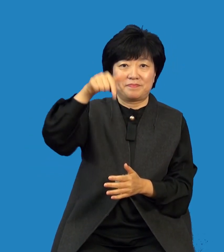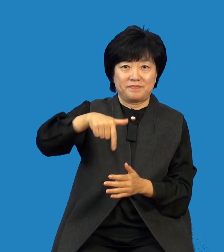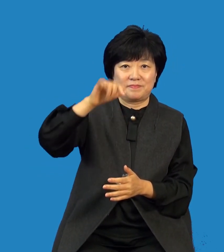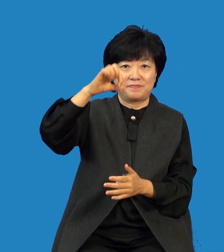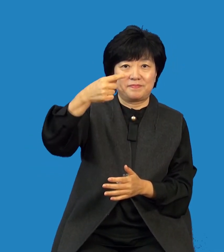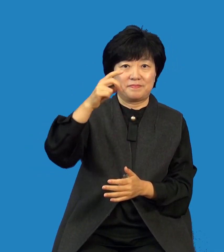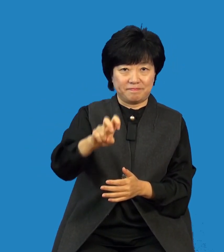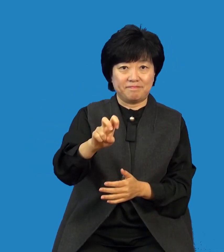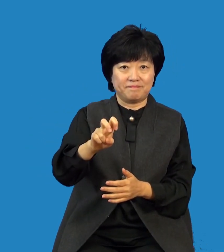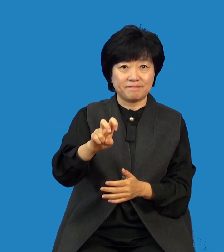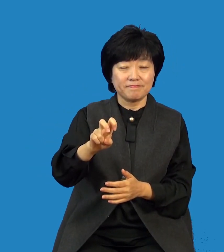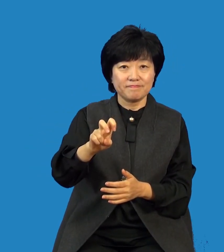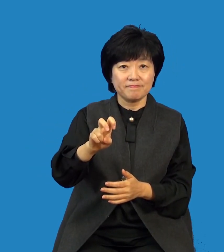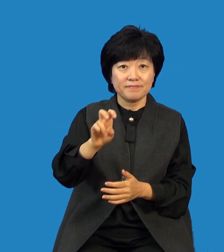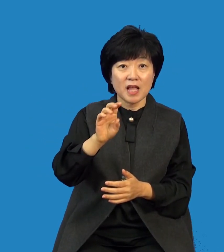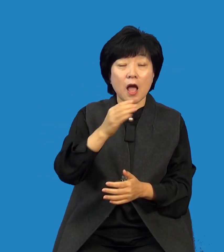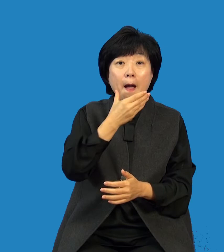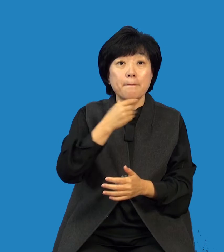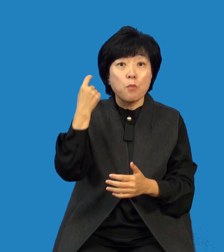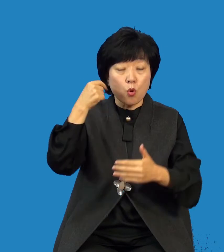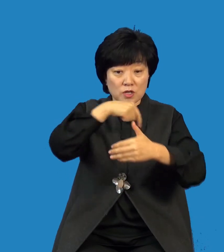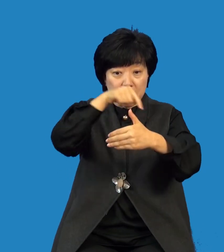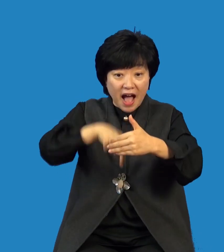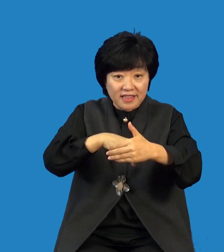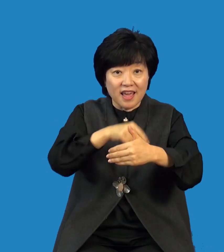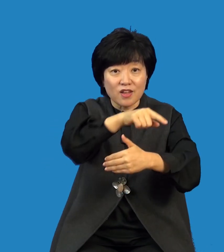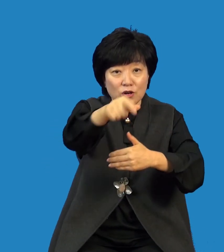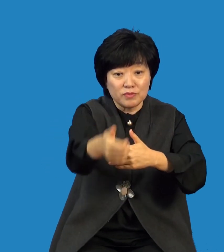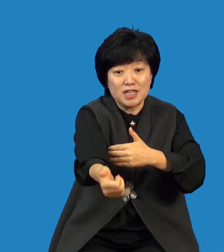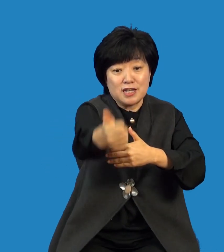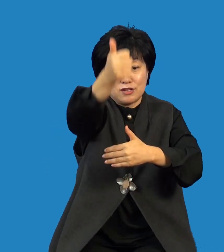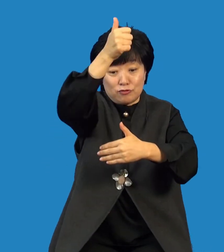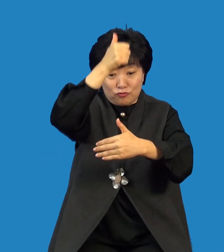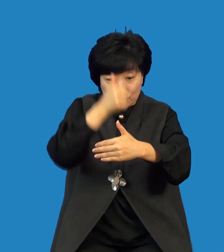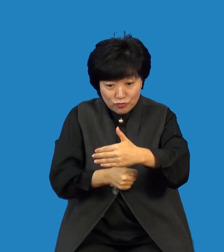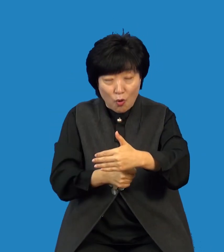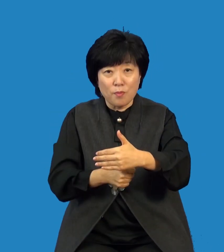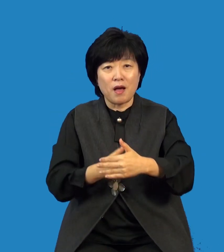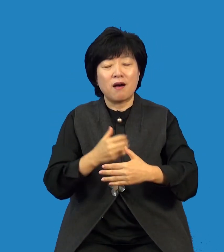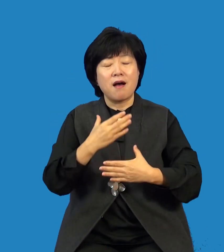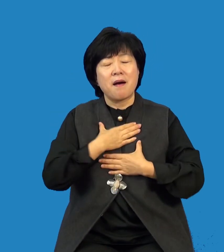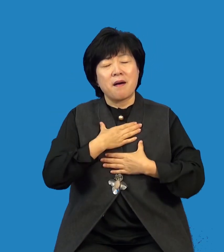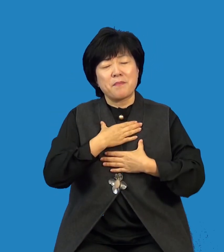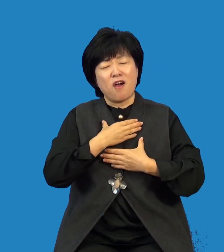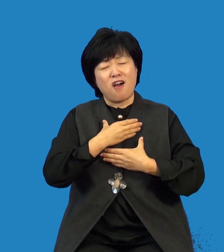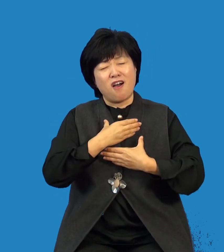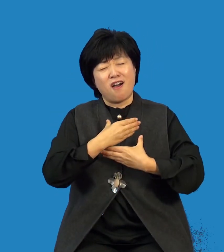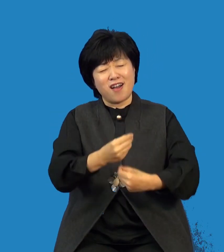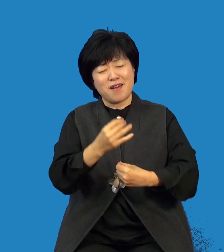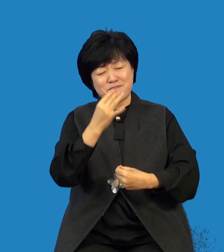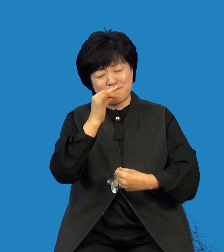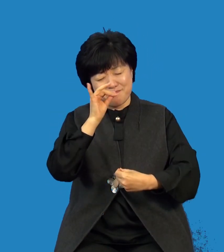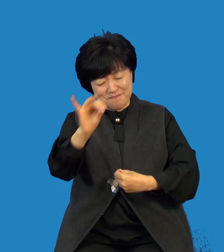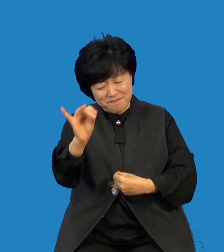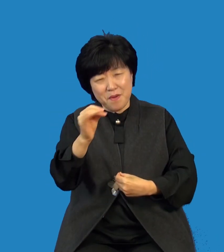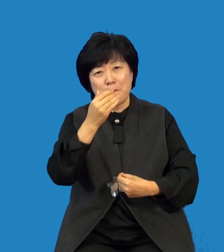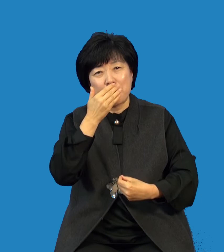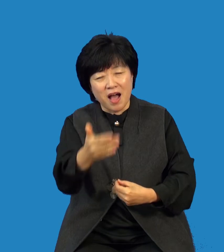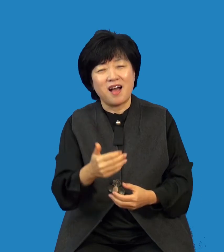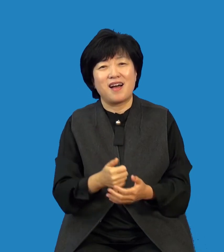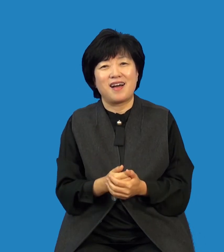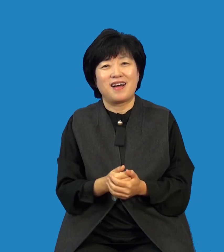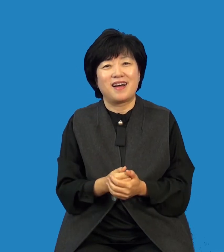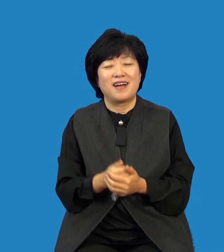안에 뭐가 일어나는 거예요? 평안을 누릴 수 있는 회복이 일어나는 거예요. 그래서 여러분, 이 평안은 누구만 주실 수 있어? 예수님만 주실 수